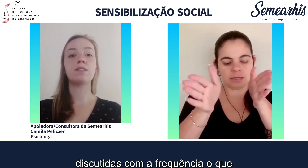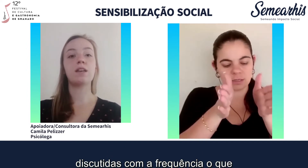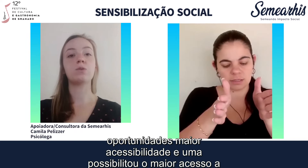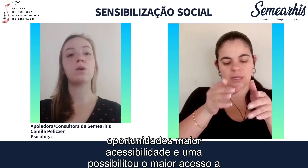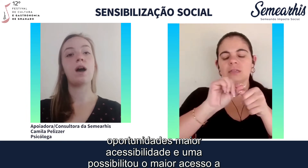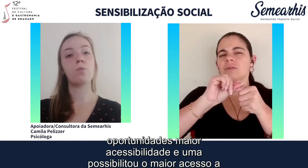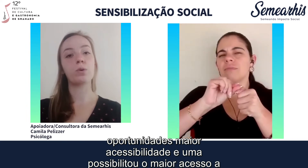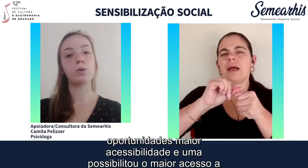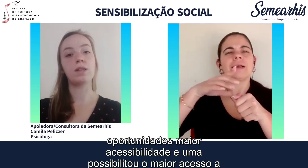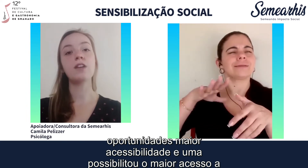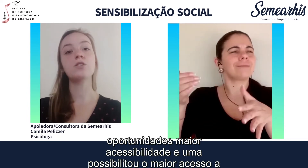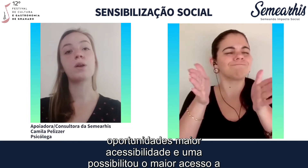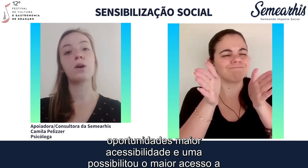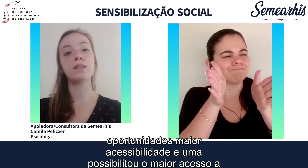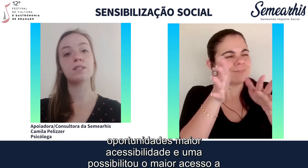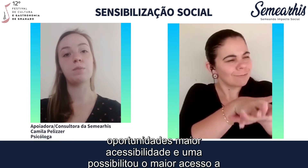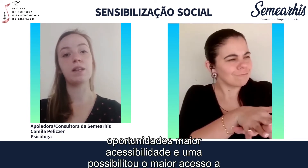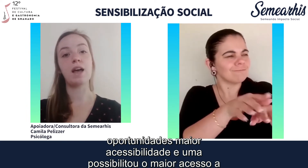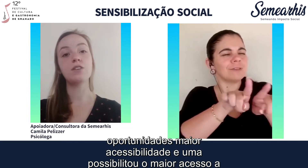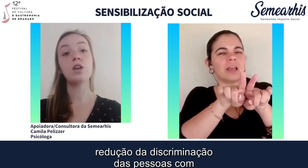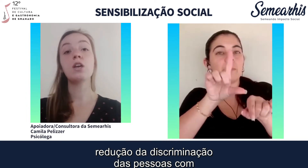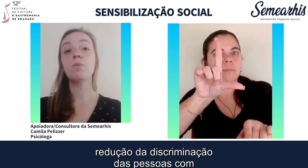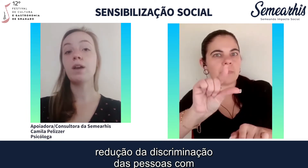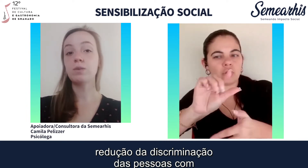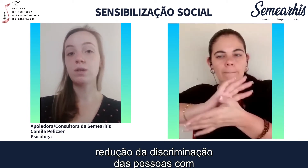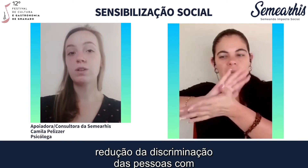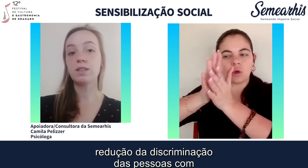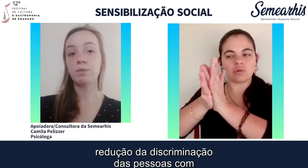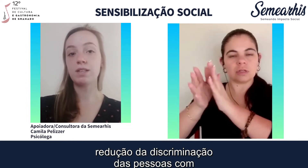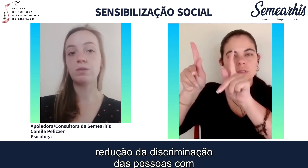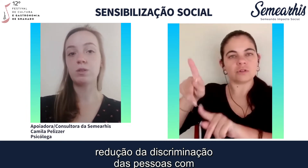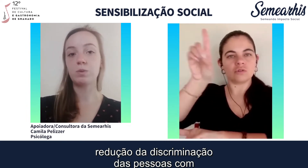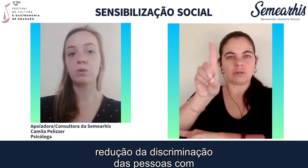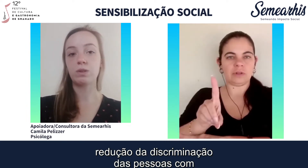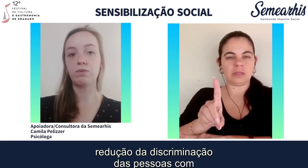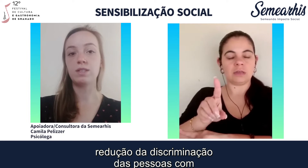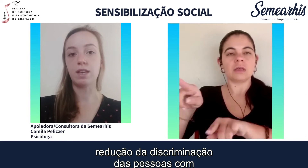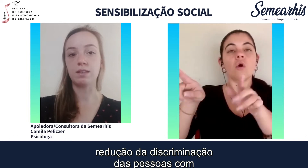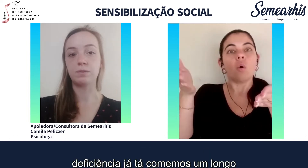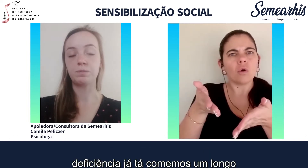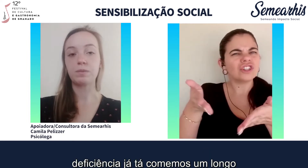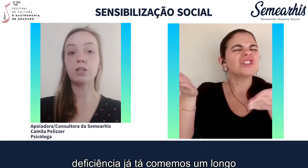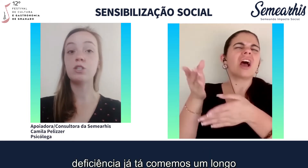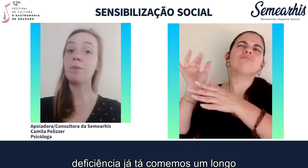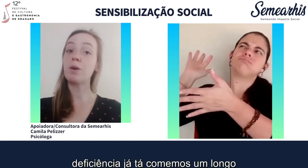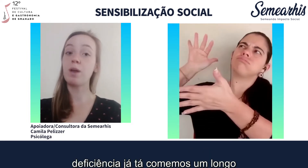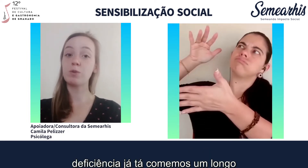maior acesso a oportunidades, maior acessibilidade e uma redução na discriminação das pessoas com deficiência. Já percorremos um